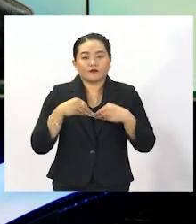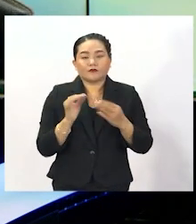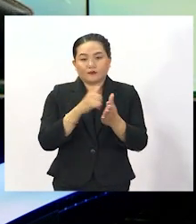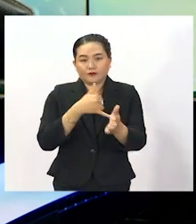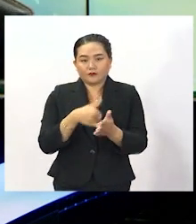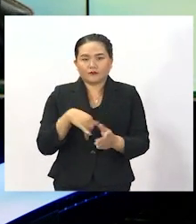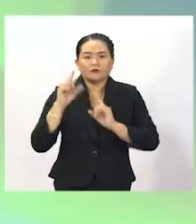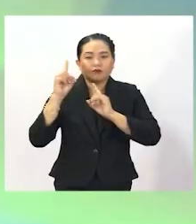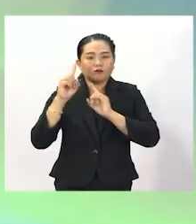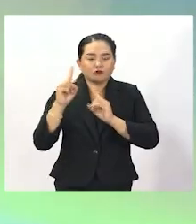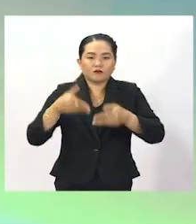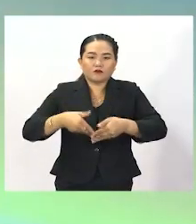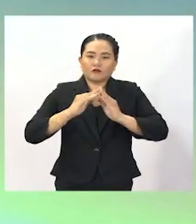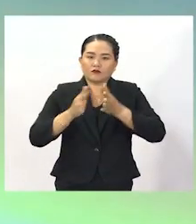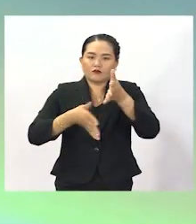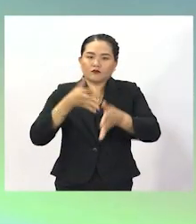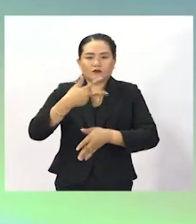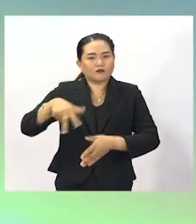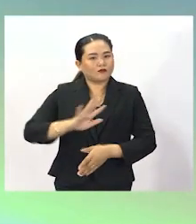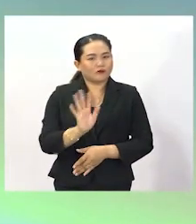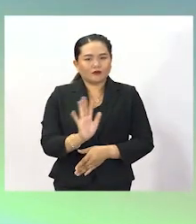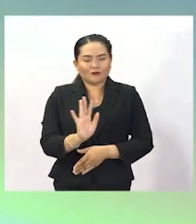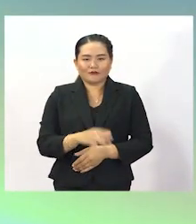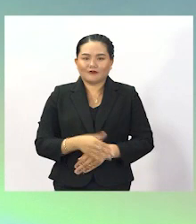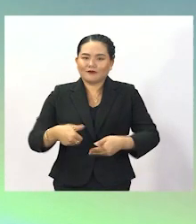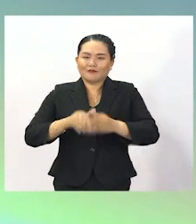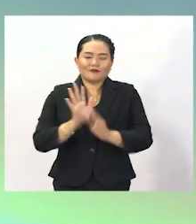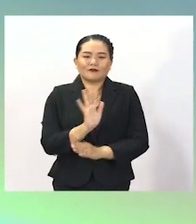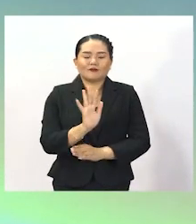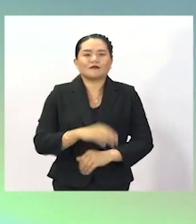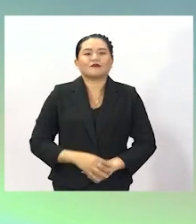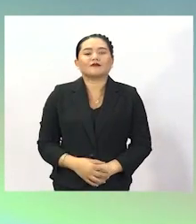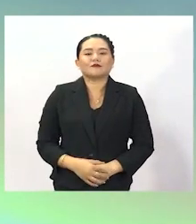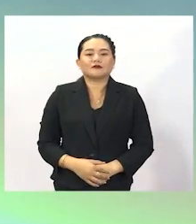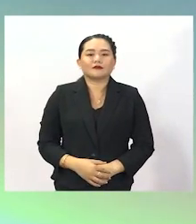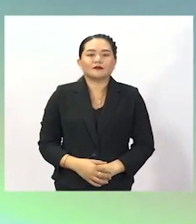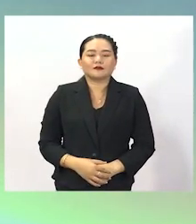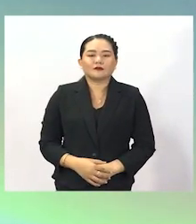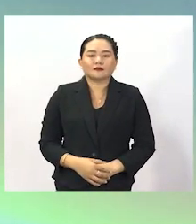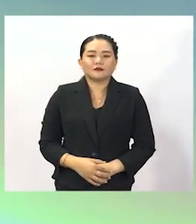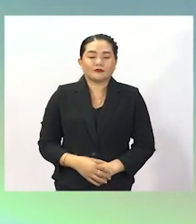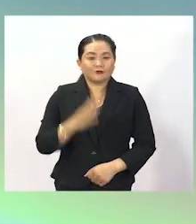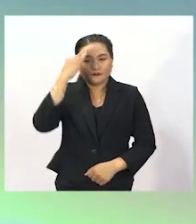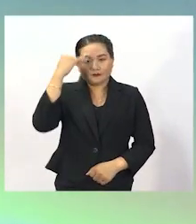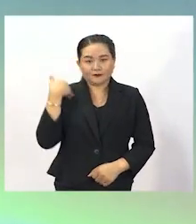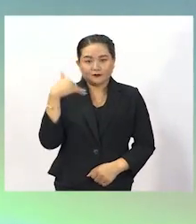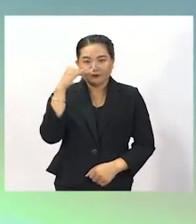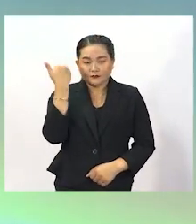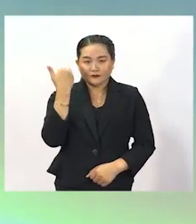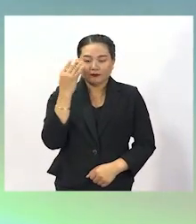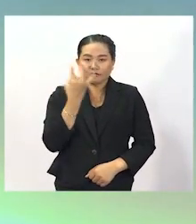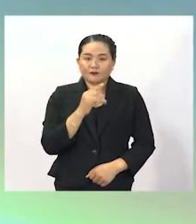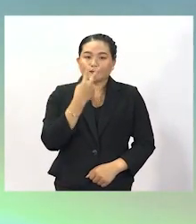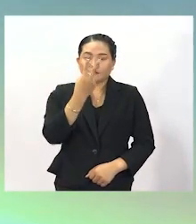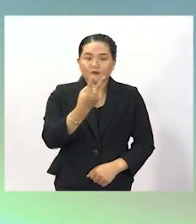យើងមនុស្សធម្មតាយើងទៅបង្កើតសម្រាប់ពួកគាត់មិនកើត បង្កើតអត់កើត ហ្នឹងហើយ ហើយដែលចេះប្រិមិត្តទូទូនេះខ្ញុំដោយសារយើងឃើញ